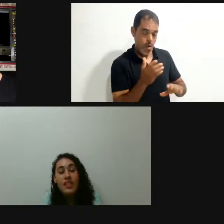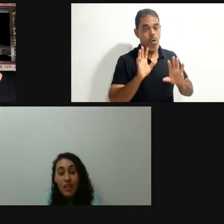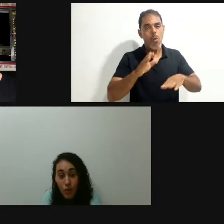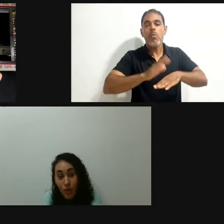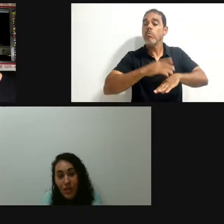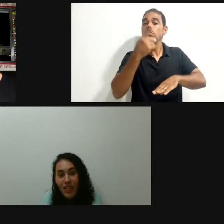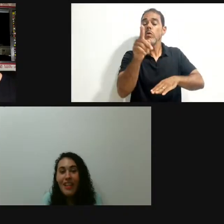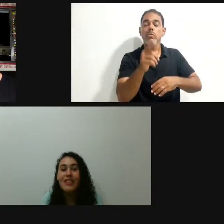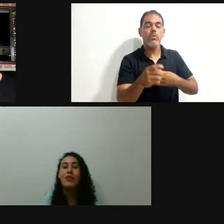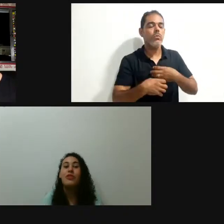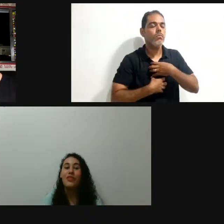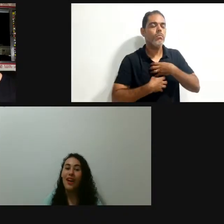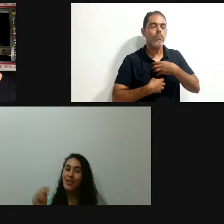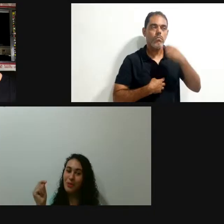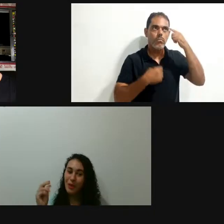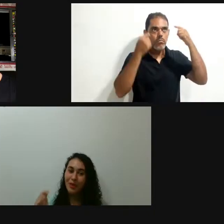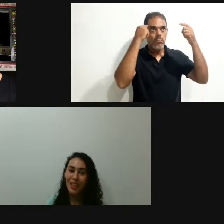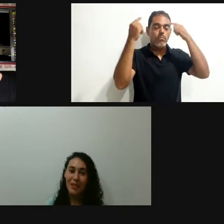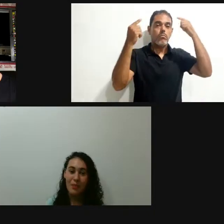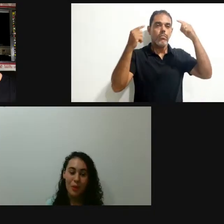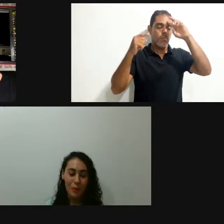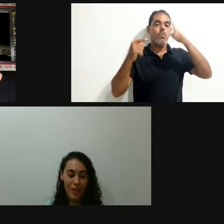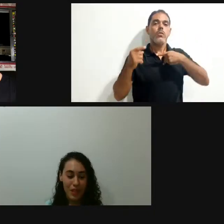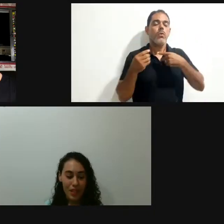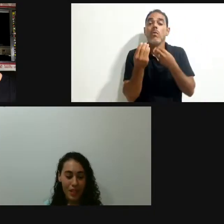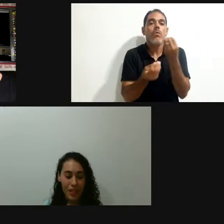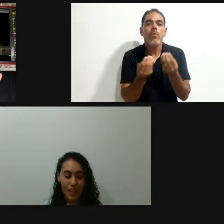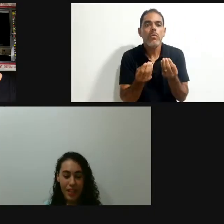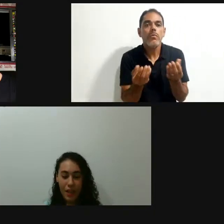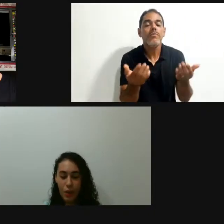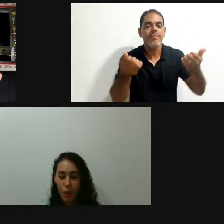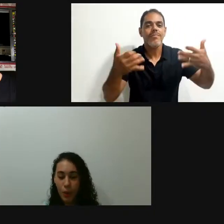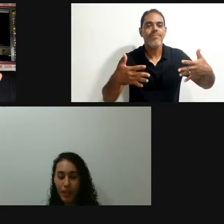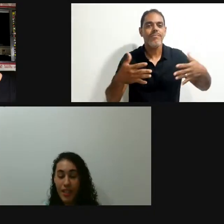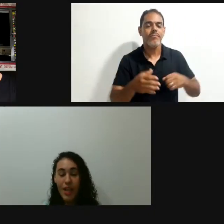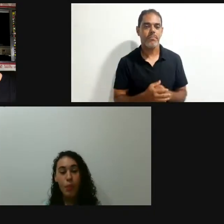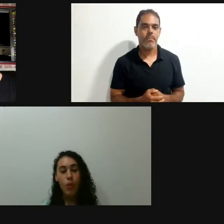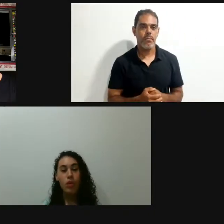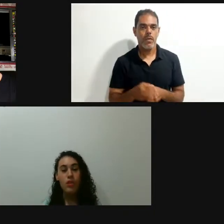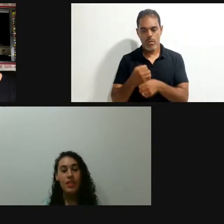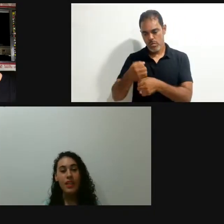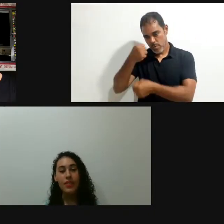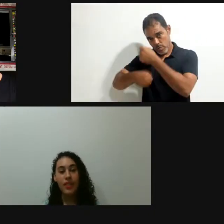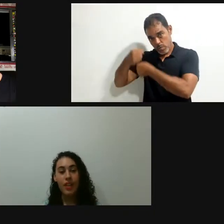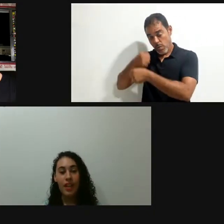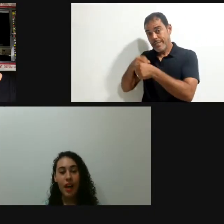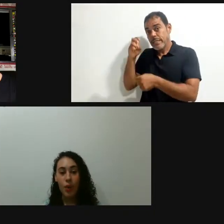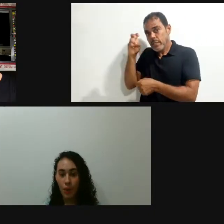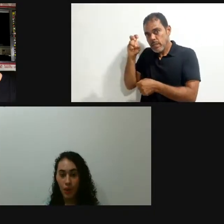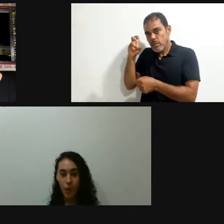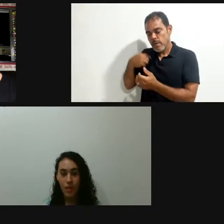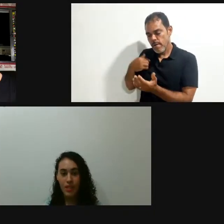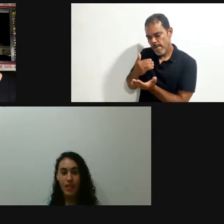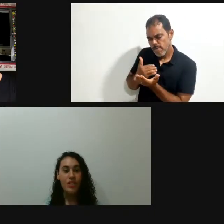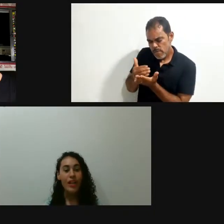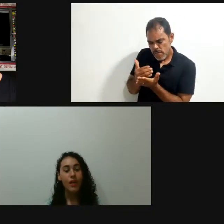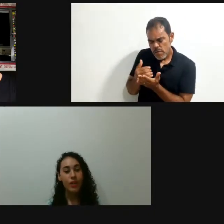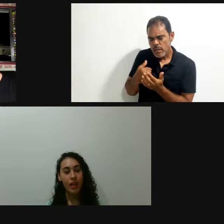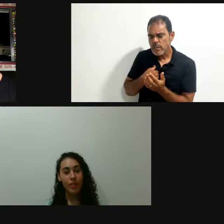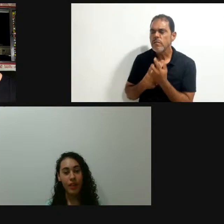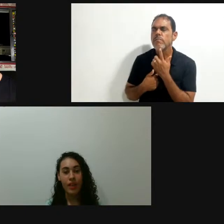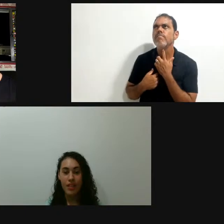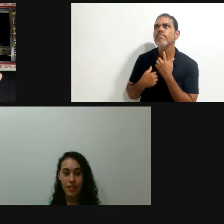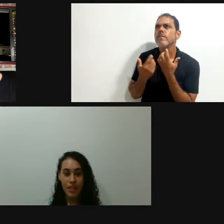foi há 5 anos atrás, então já faz um bom tempo. Eu queria muito escrever alguma coisa, e já que